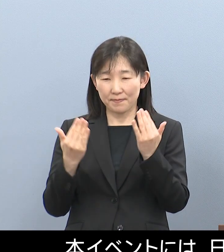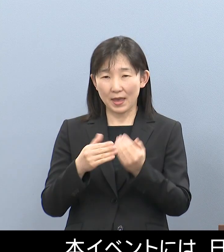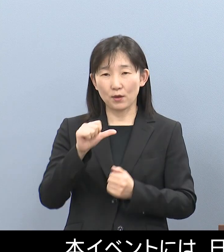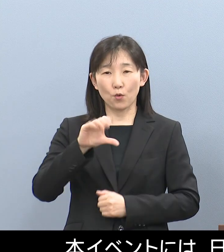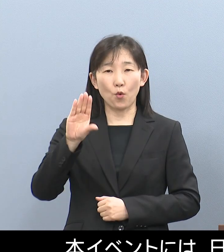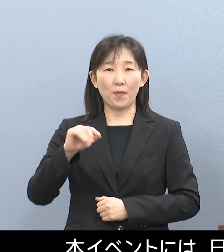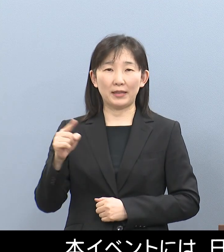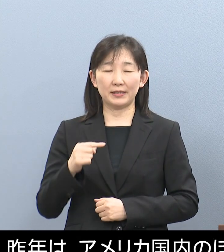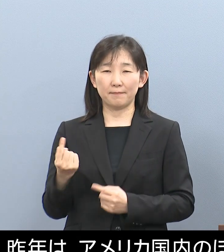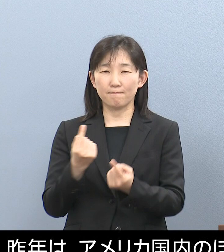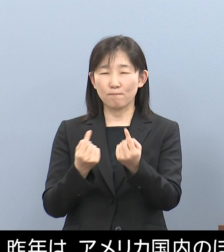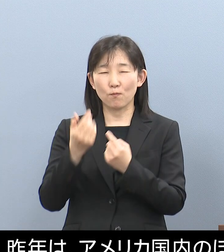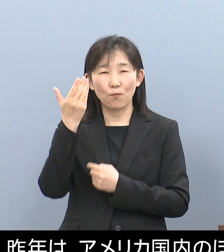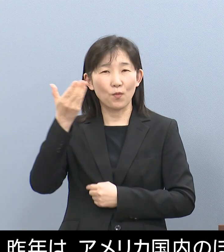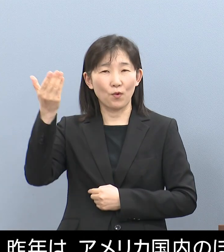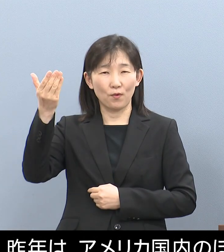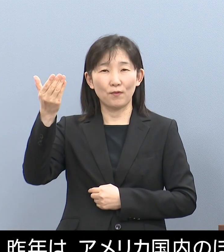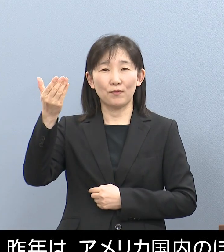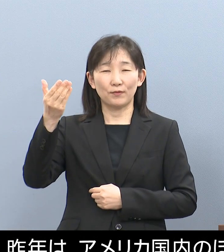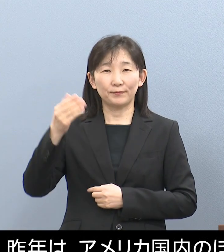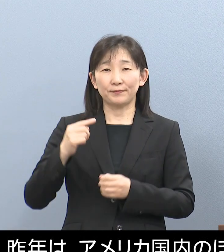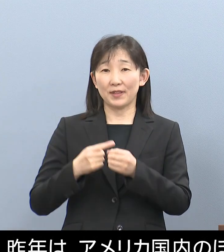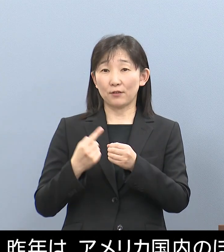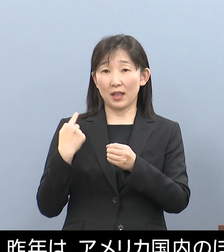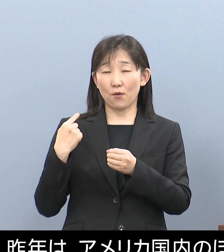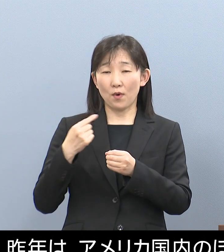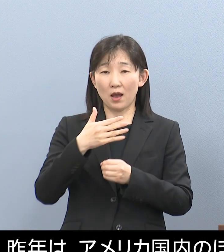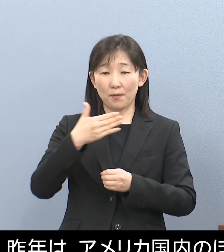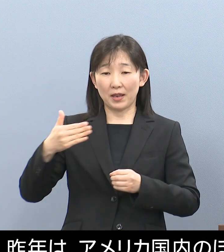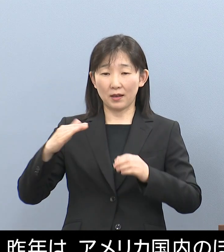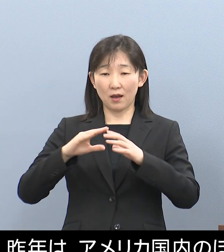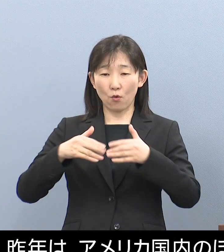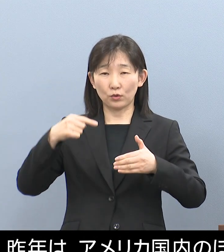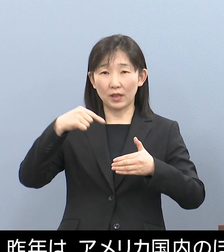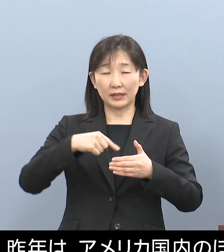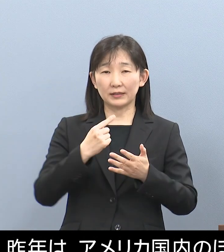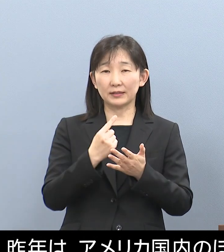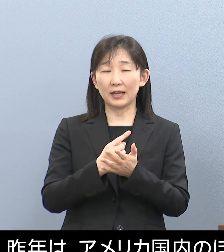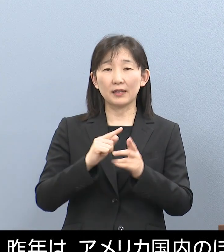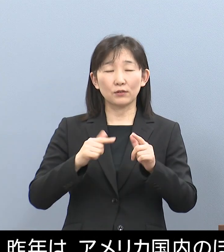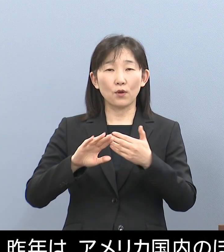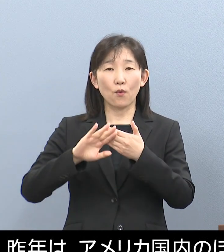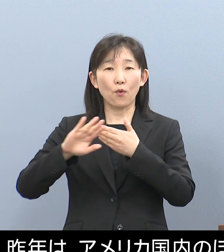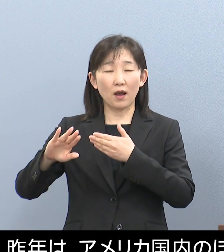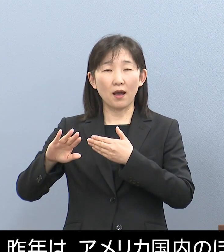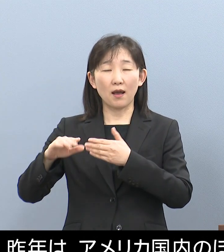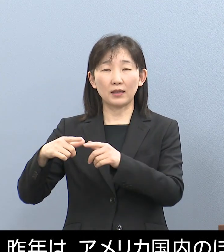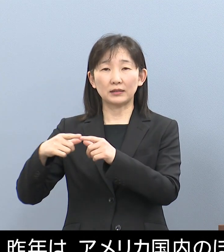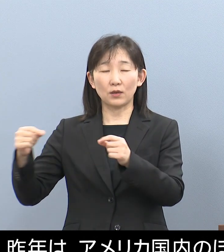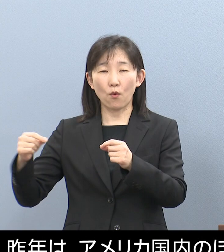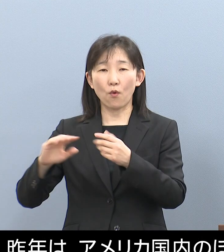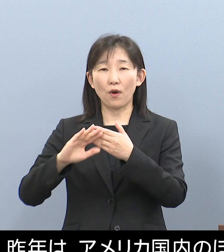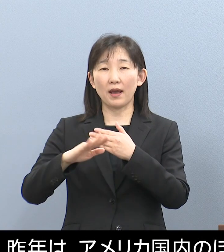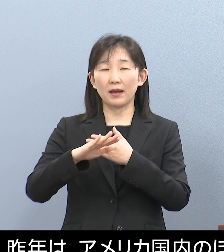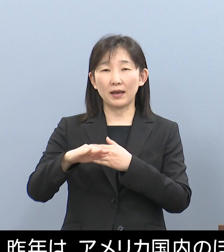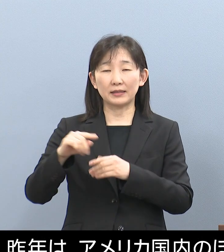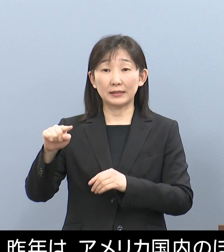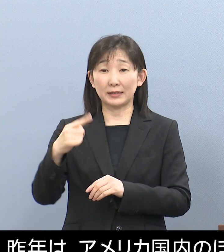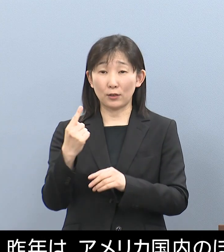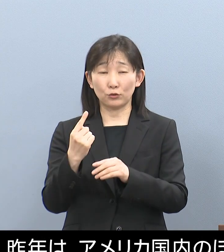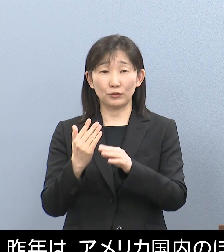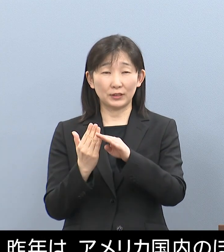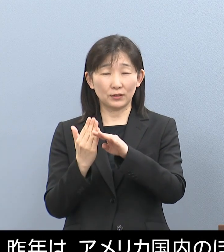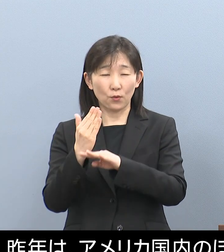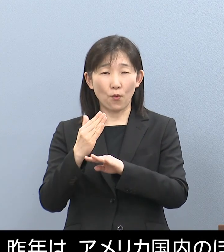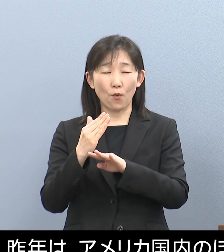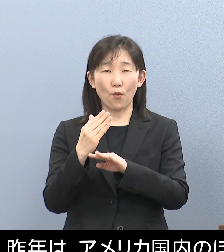が見込まれ昨年はアメリカ国内のほか日本をはじめとする海外へ100件以上